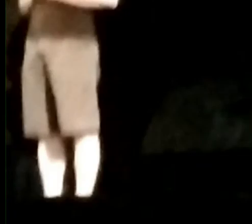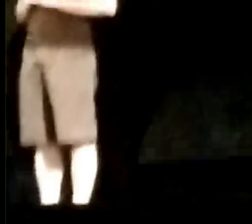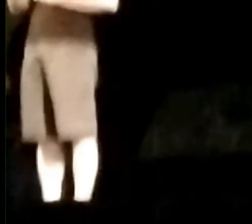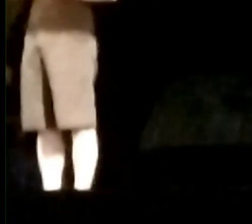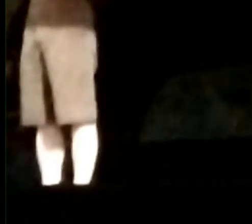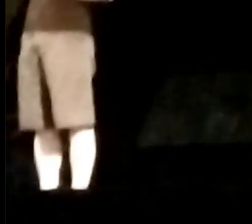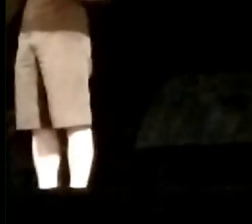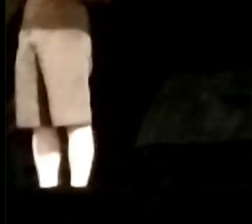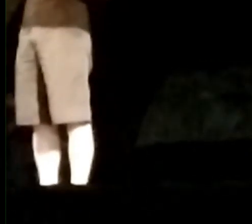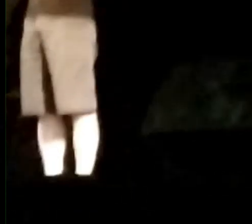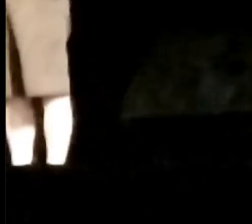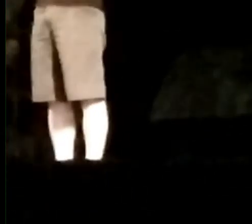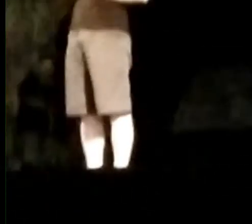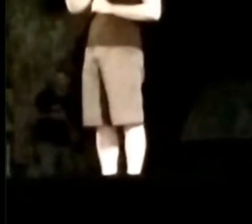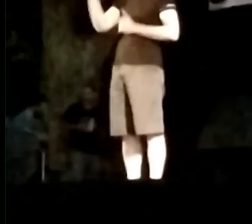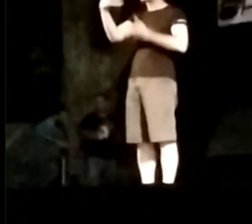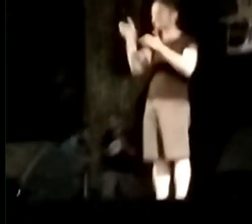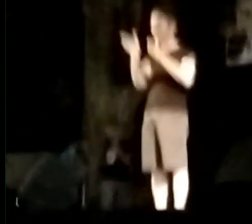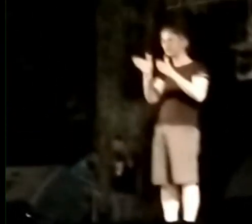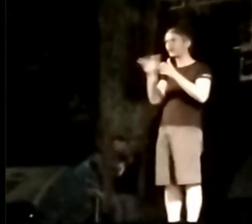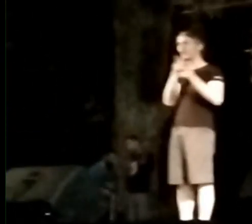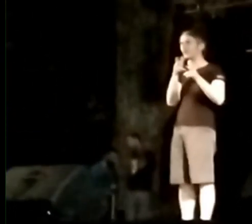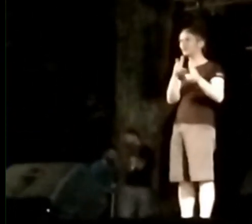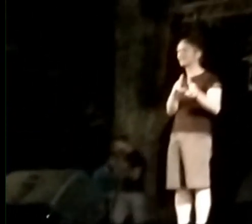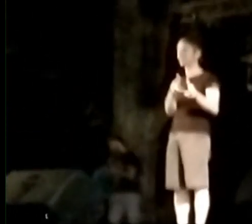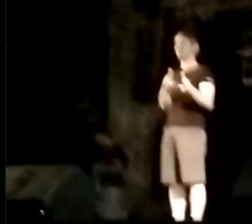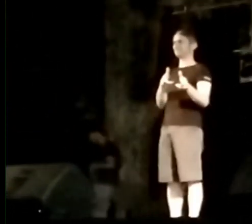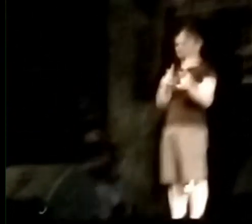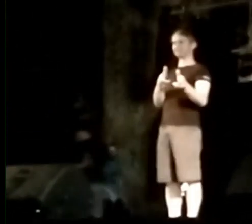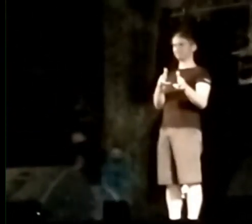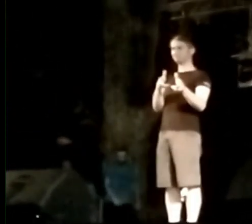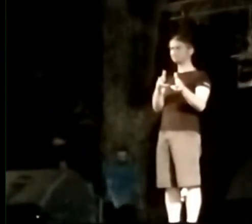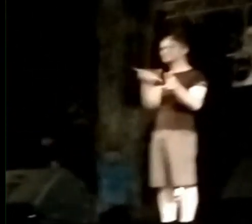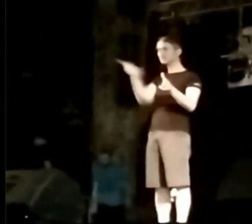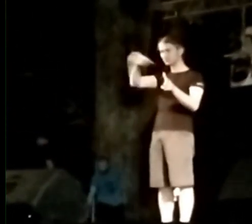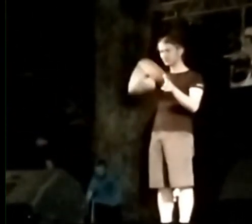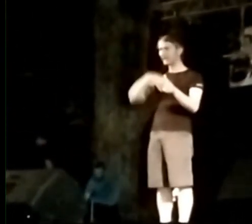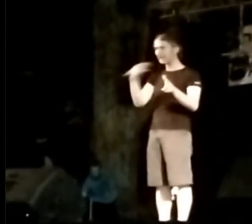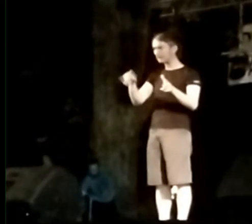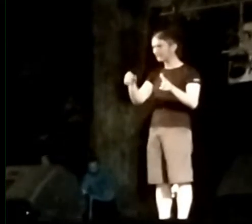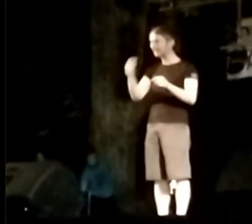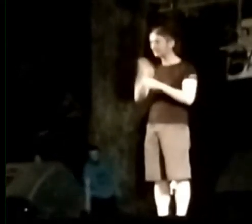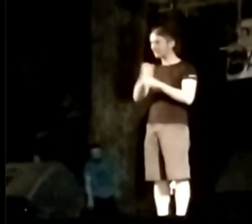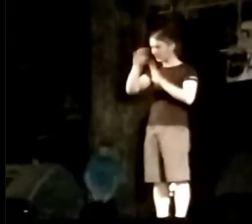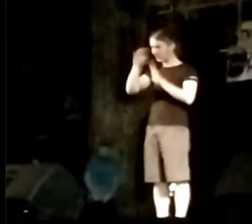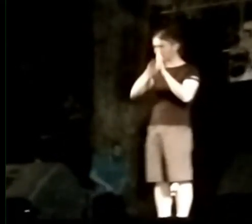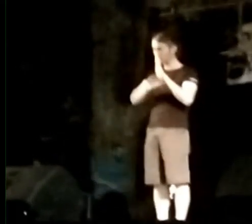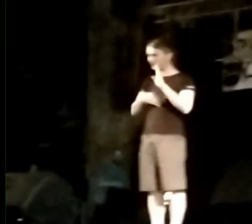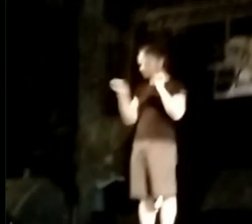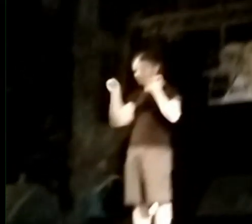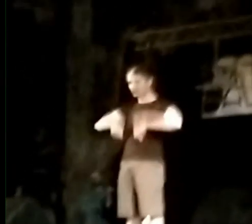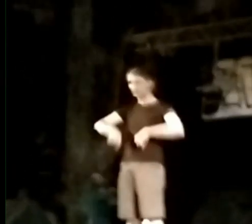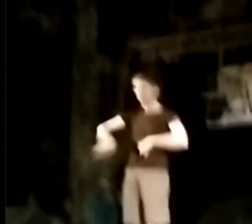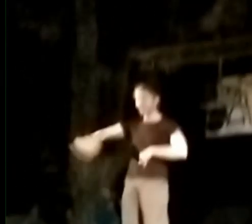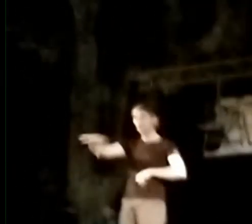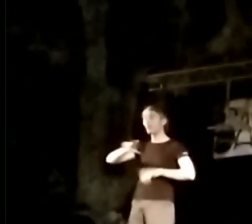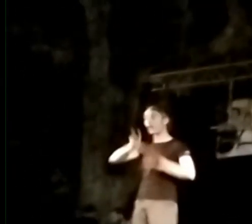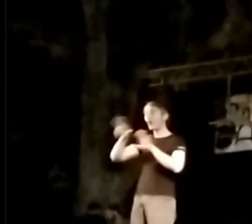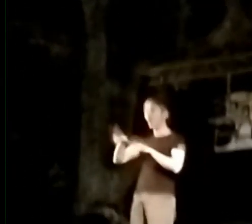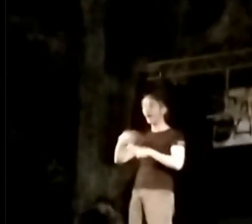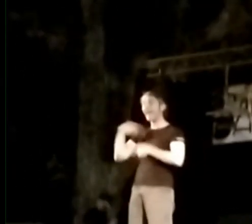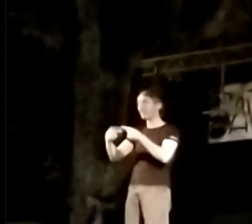1,30€ per una habitació d'hotel. Aviam si treballeu amb aquestes condicions. I no 8 hores al dia, sinó